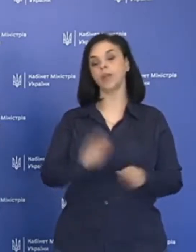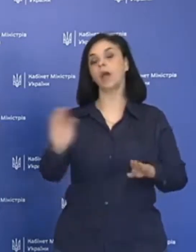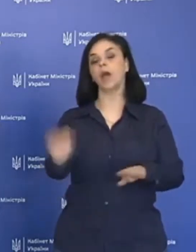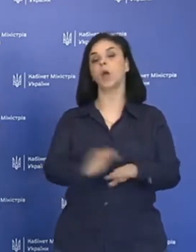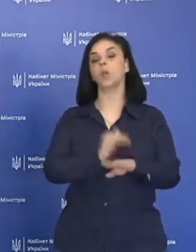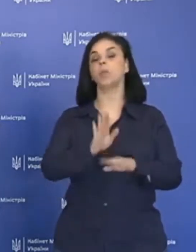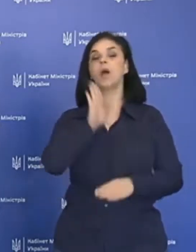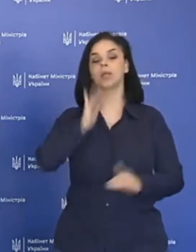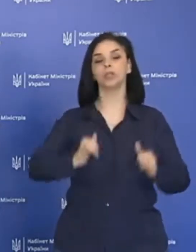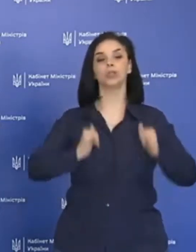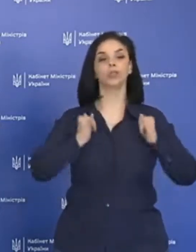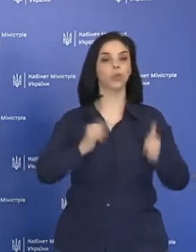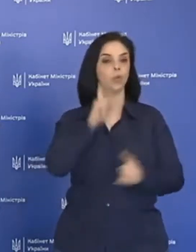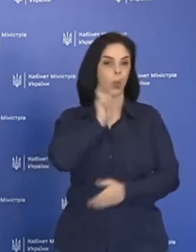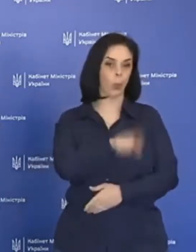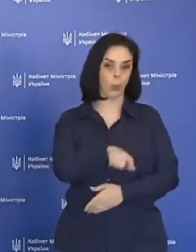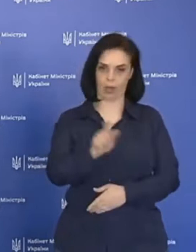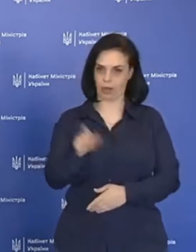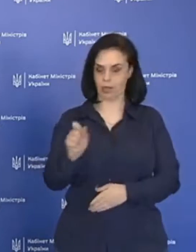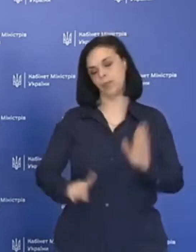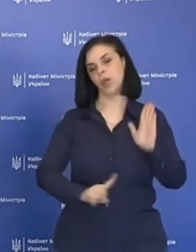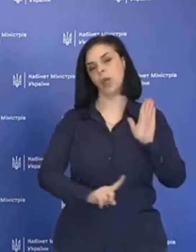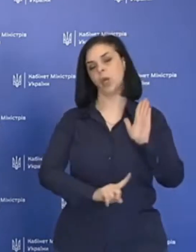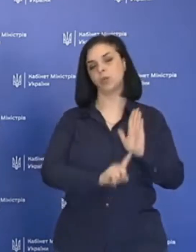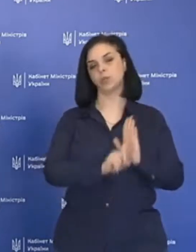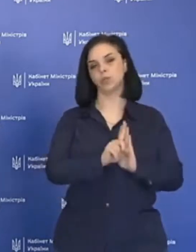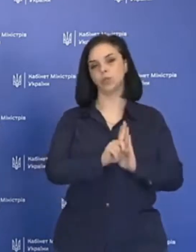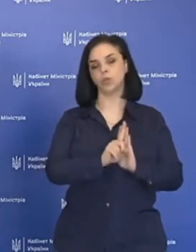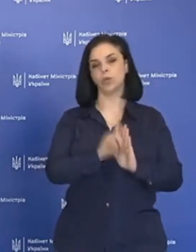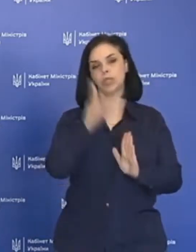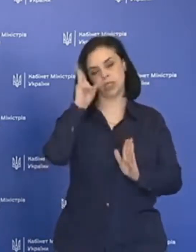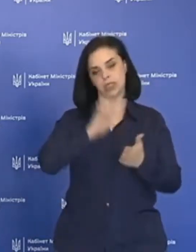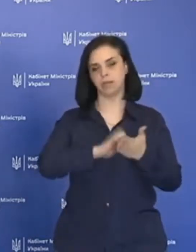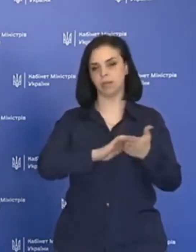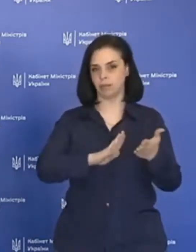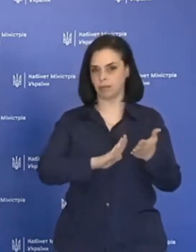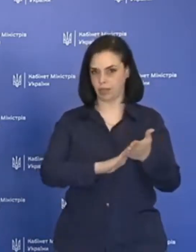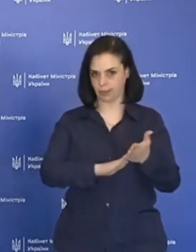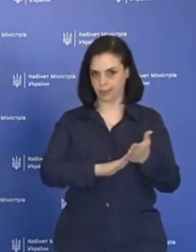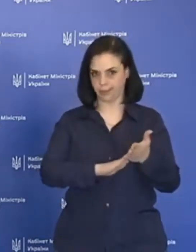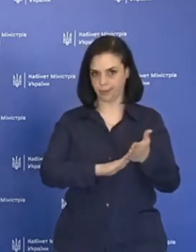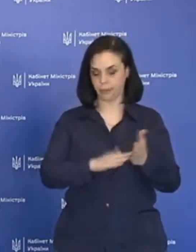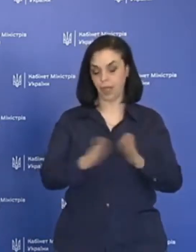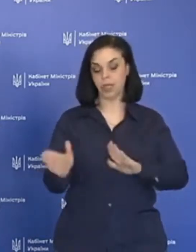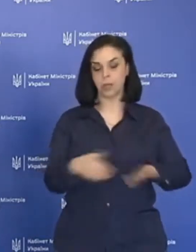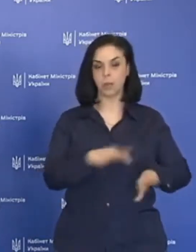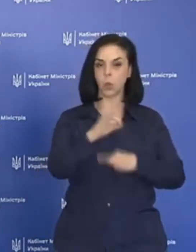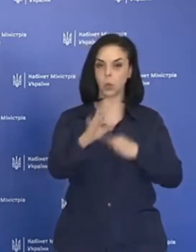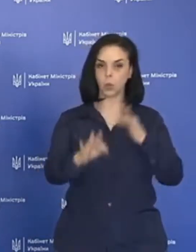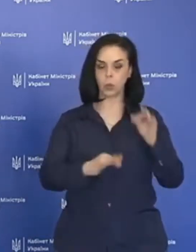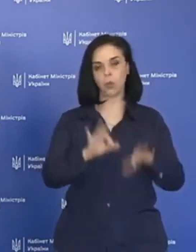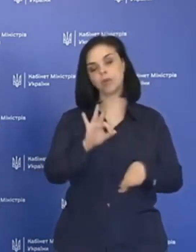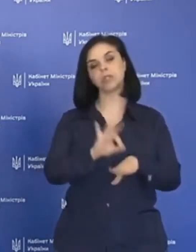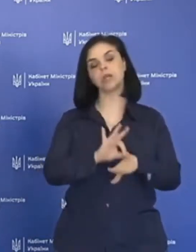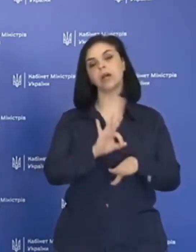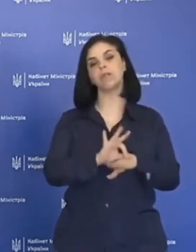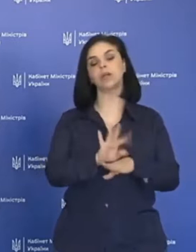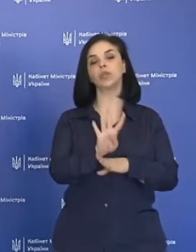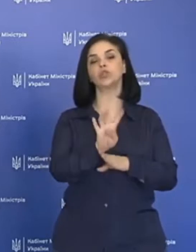Доброго ранку, шановні українці. Розпочнемо зі статистики. За минулу добу